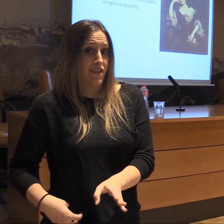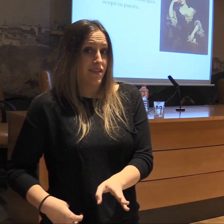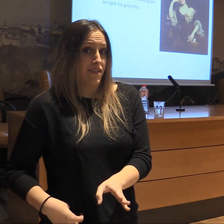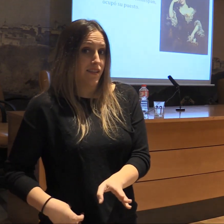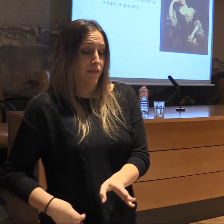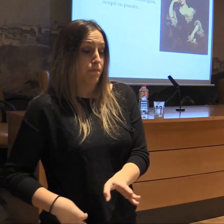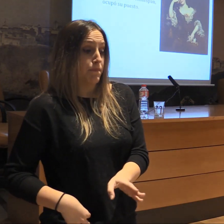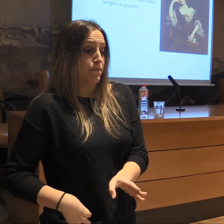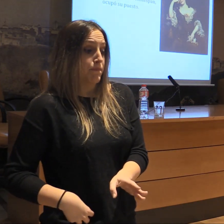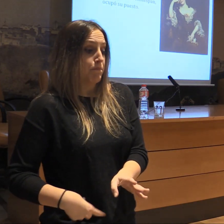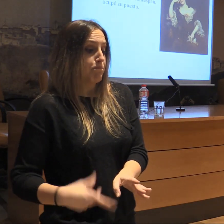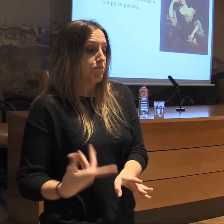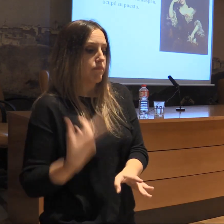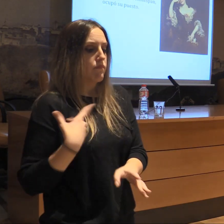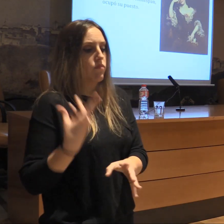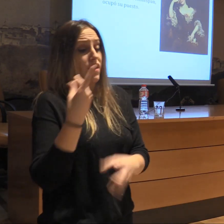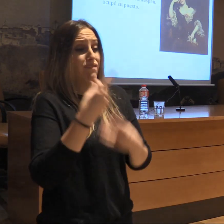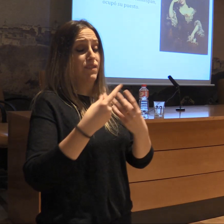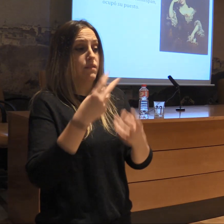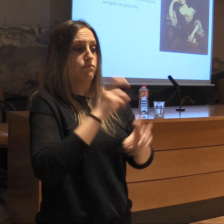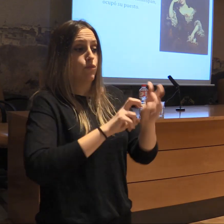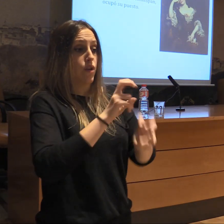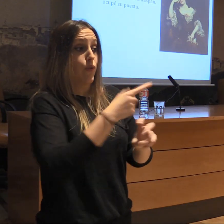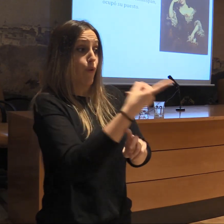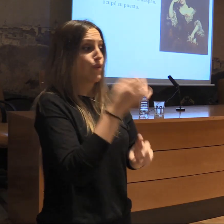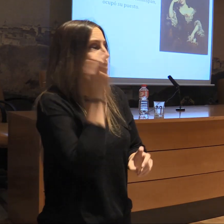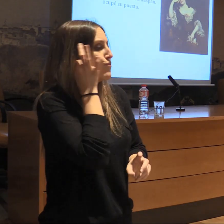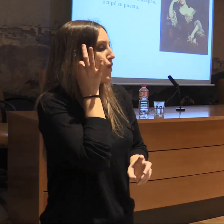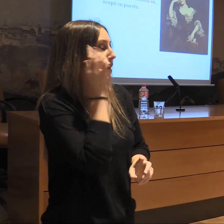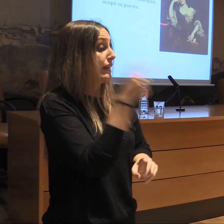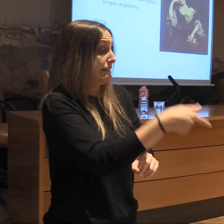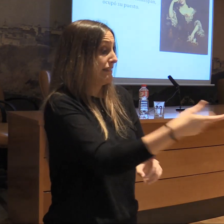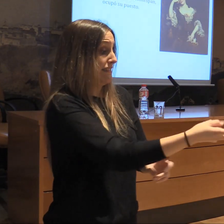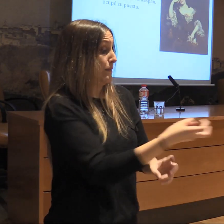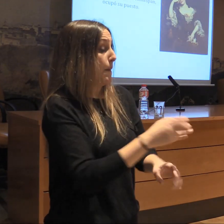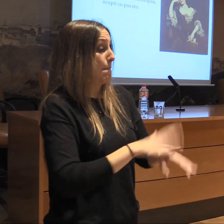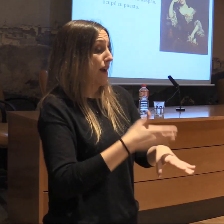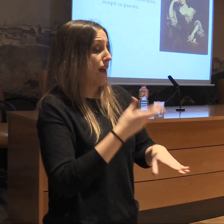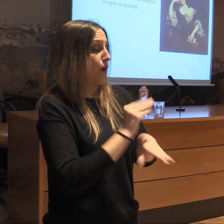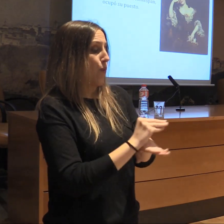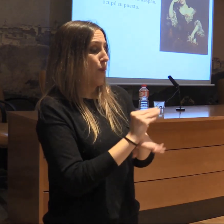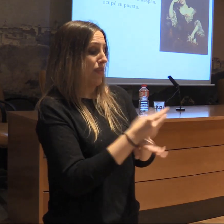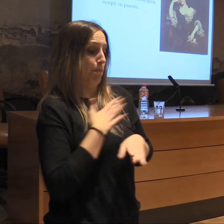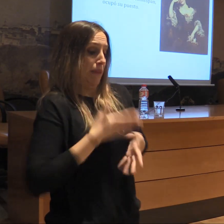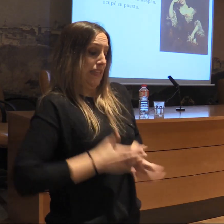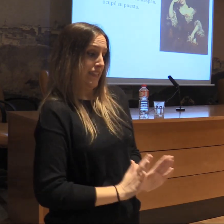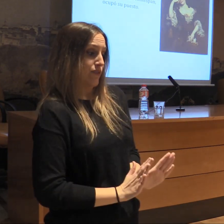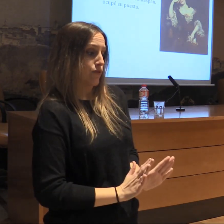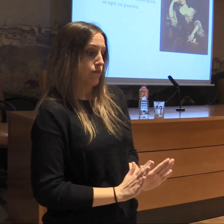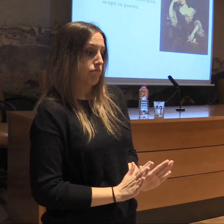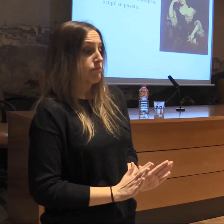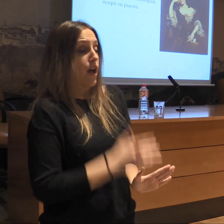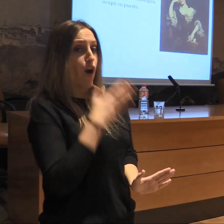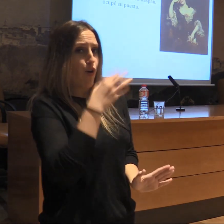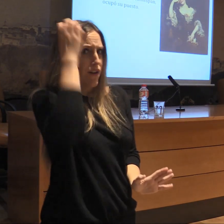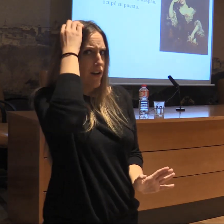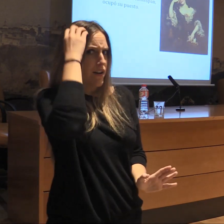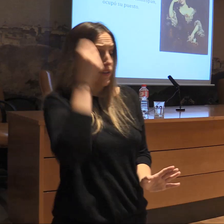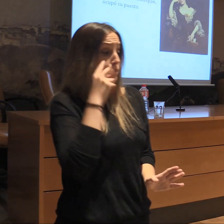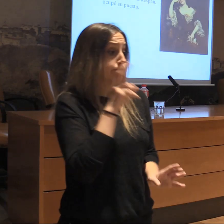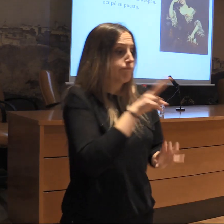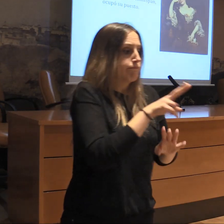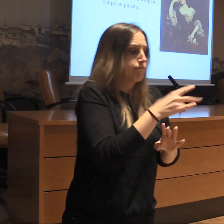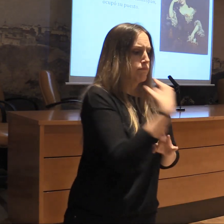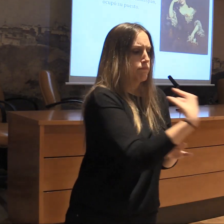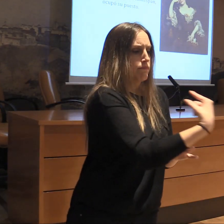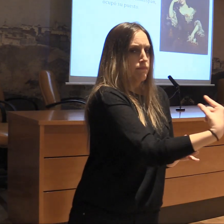cuidara de los hijos bastardos que ella iba teniendo con el rey. Bueno, esta persona, Madame de Maintenon, era una